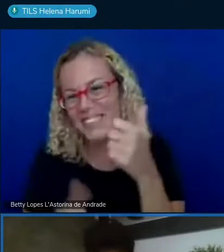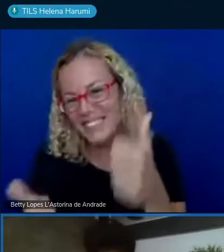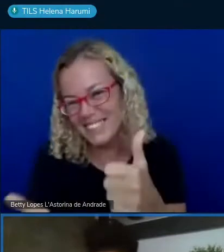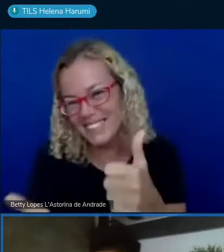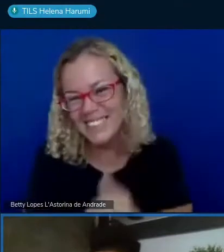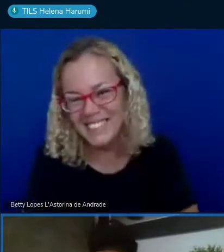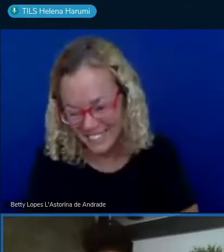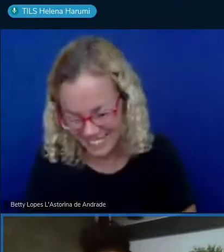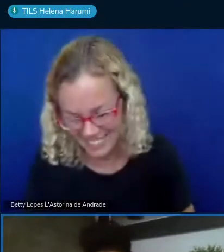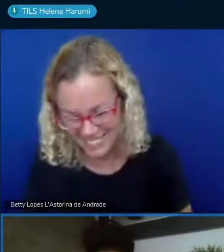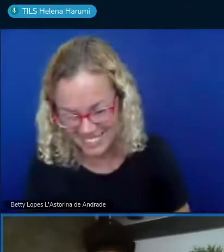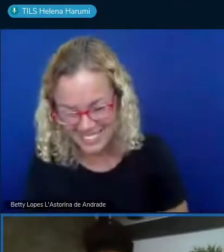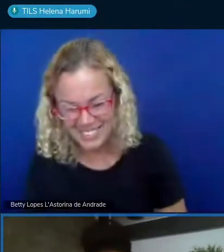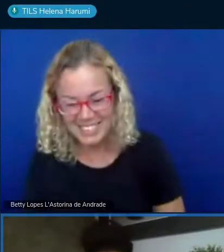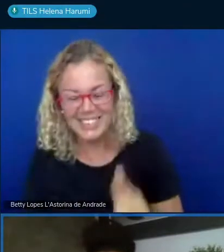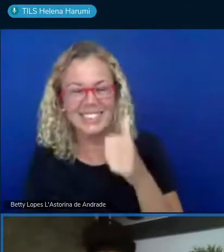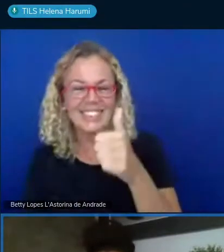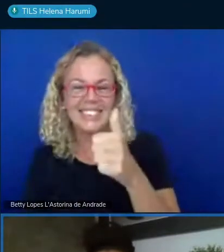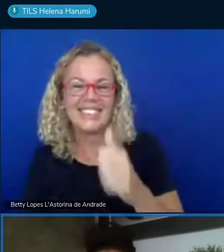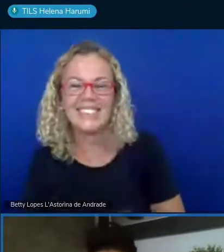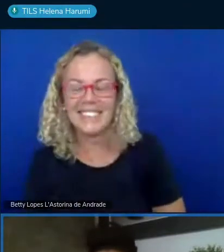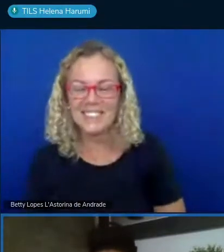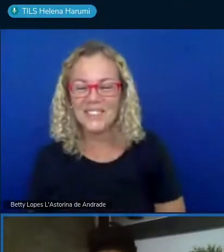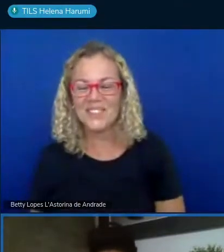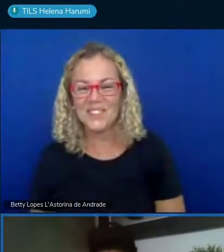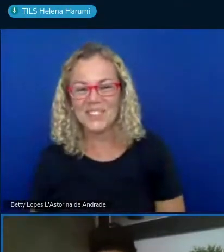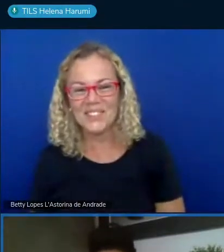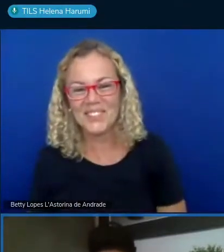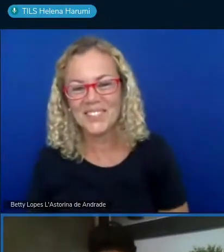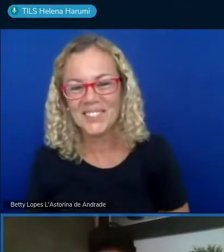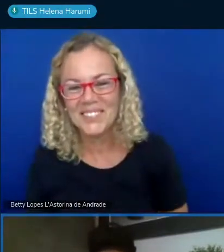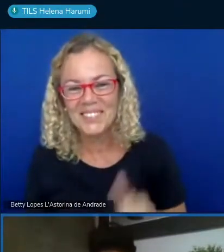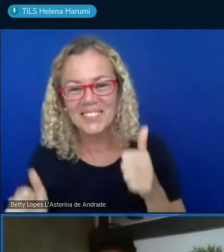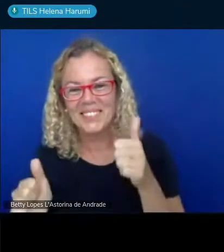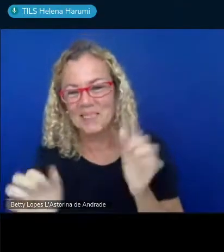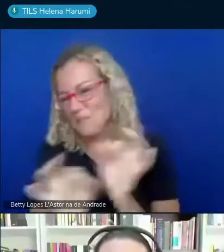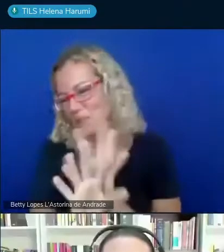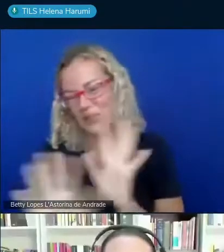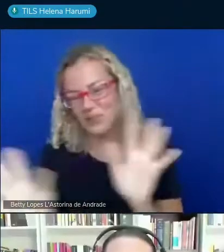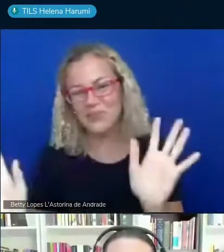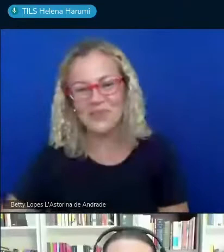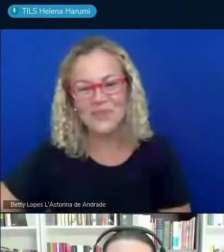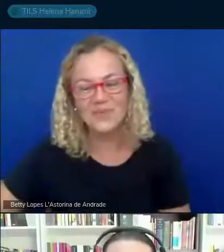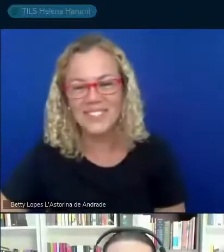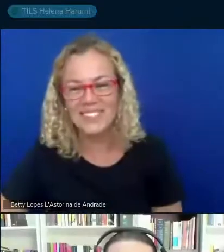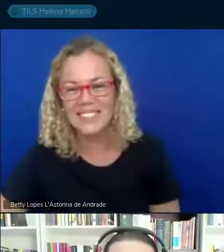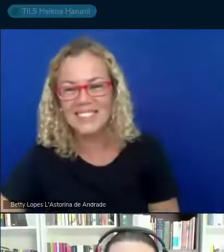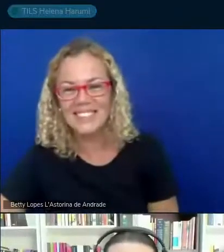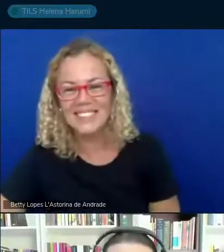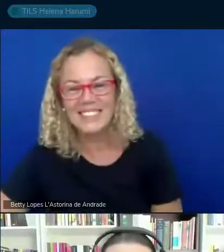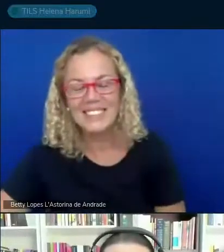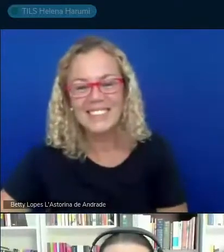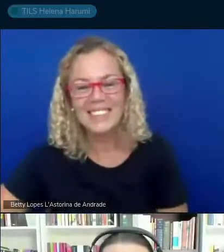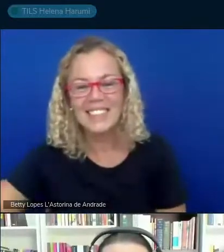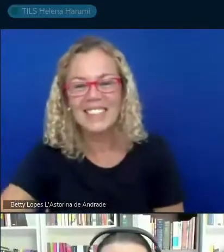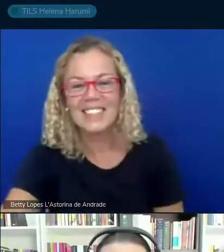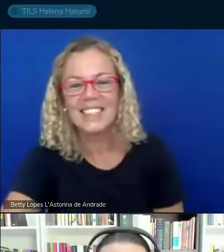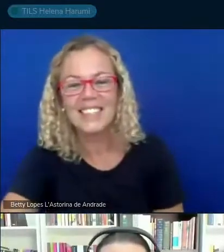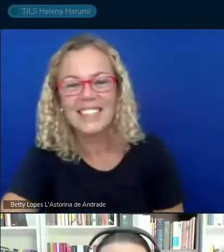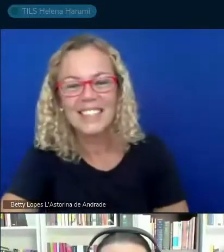como orientadora. Vocês dois apresentaram um trabalho maravilhoso. Parabéns.